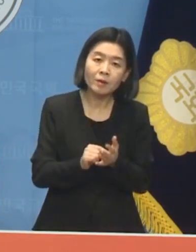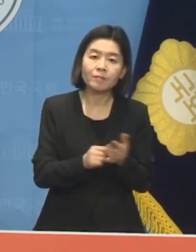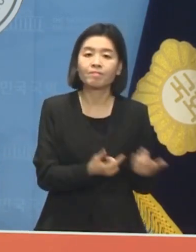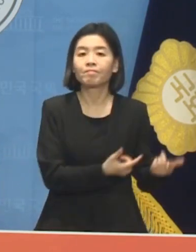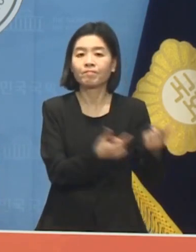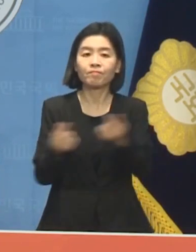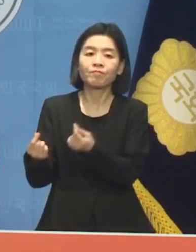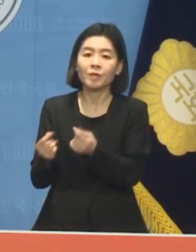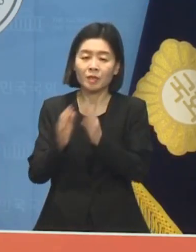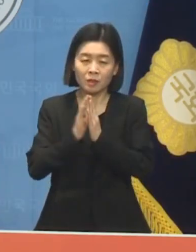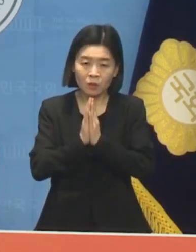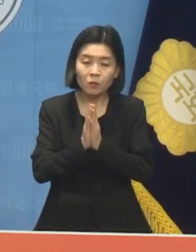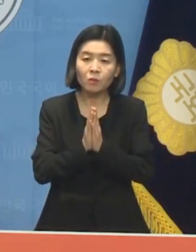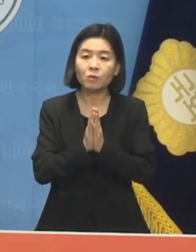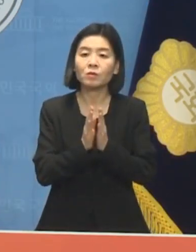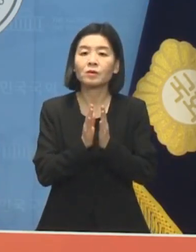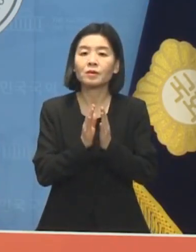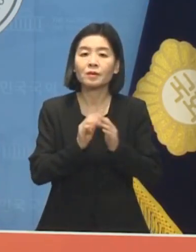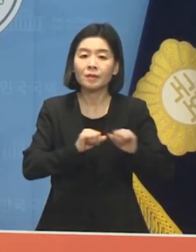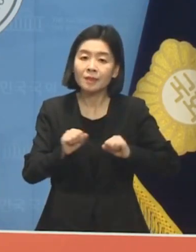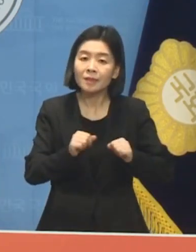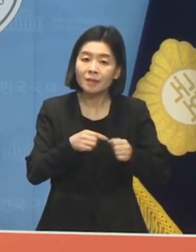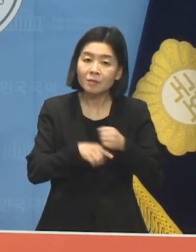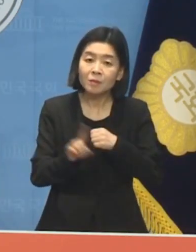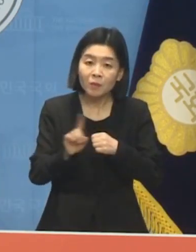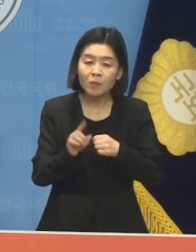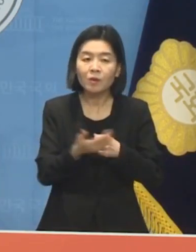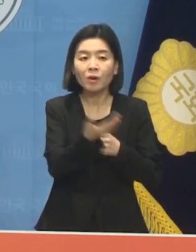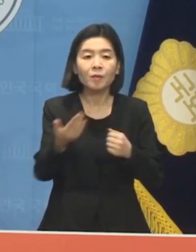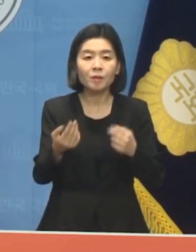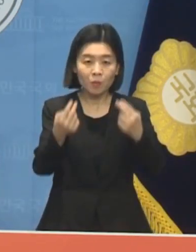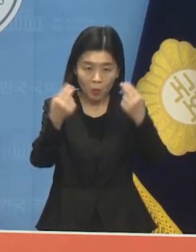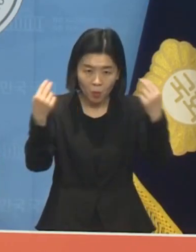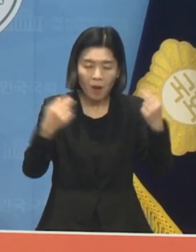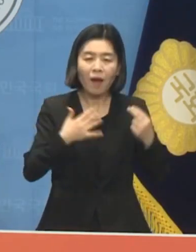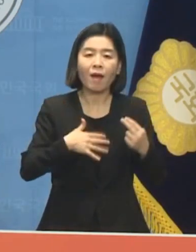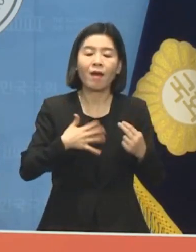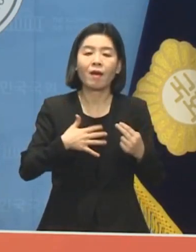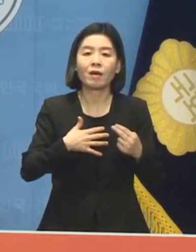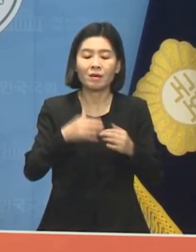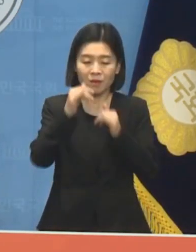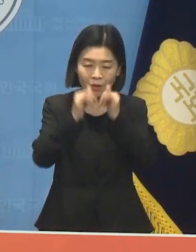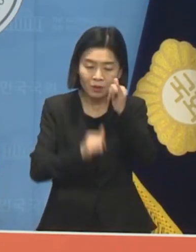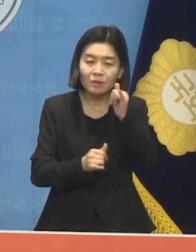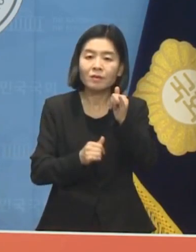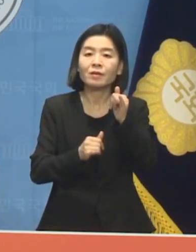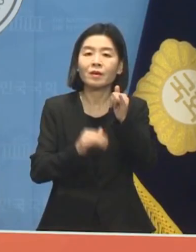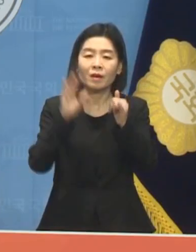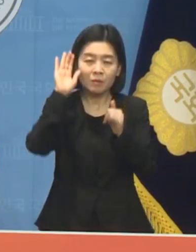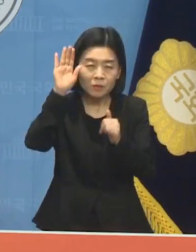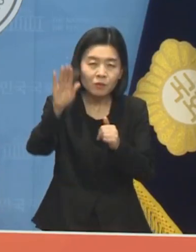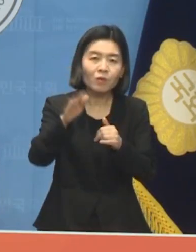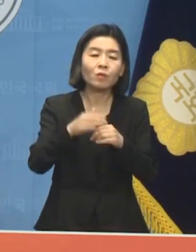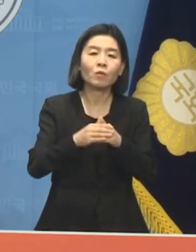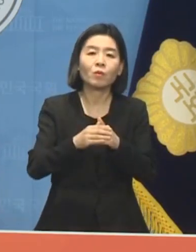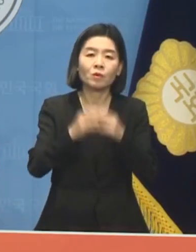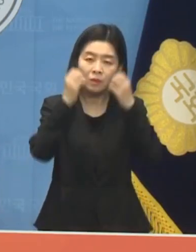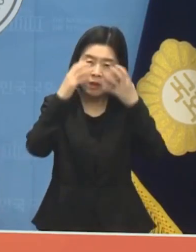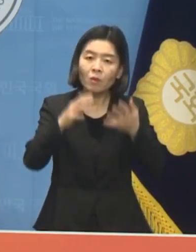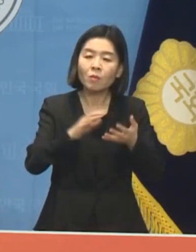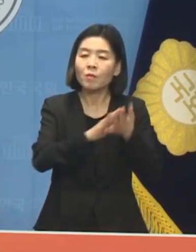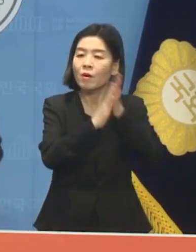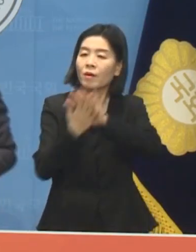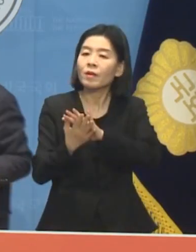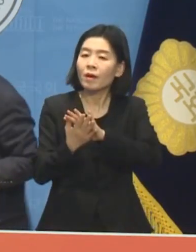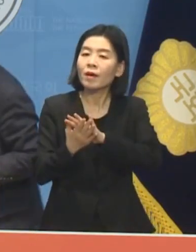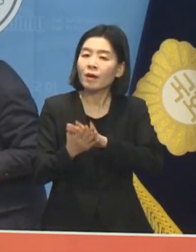기도하면서 나섰다는 것은 앞으로 여러분들이 지켜보시겠지만 또 역사와 역사의 변환점이 일어날 것을 기대해